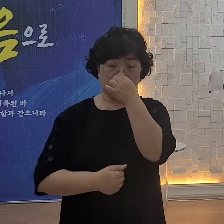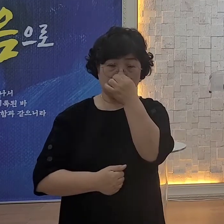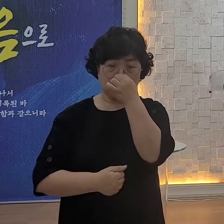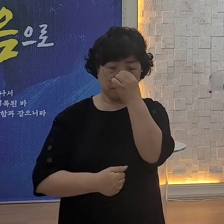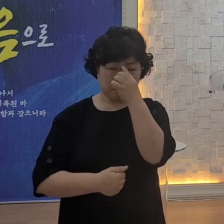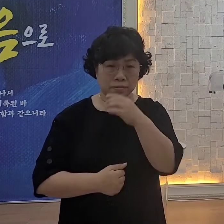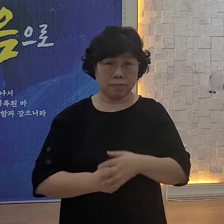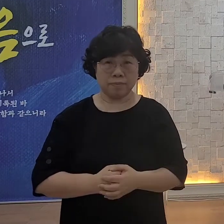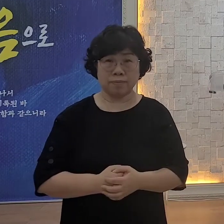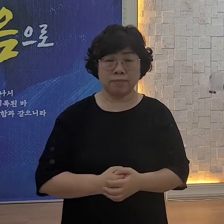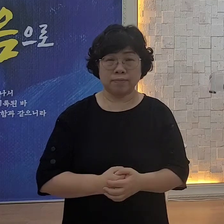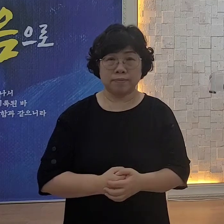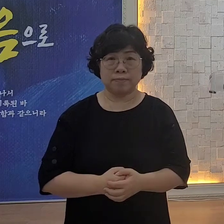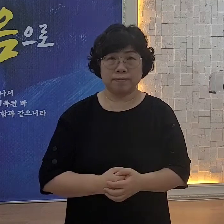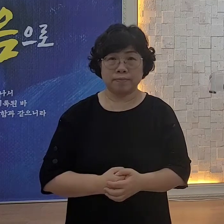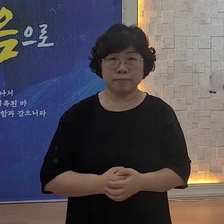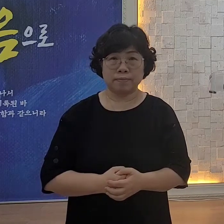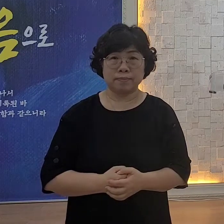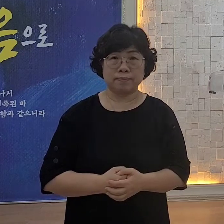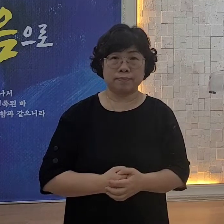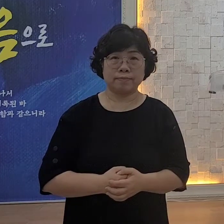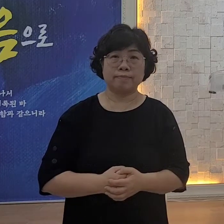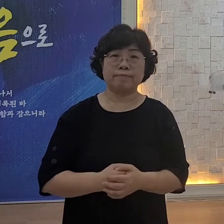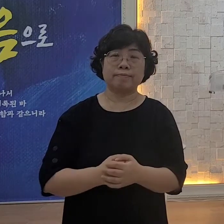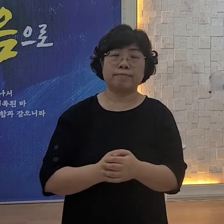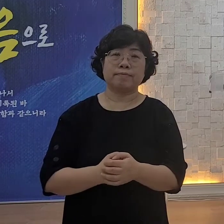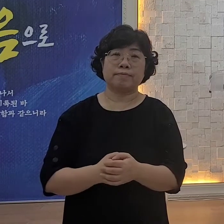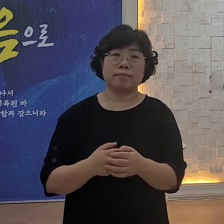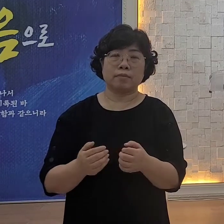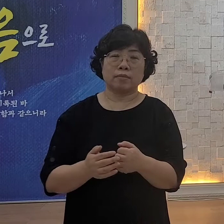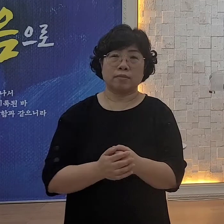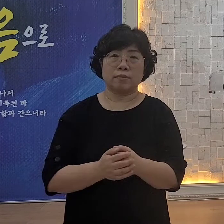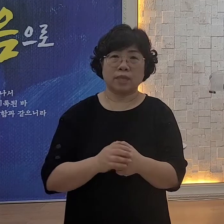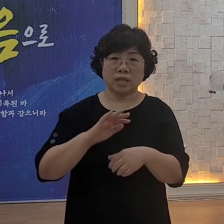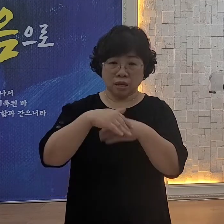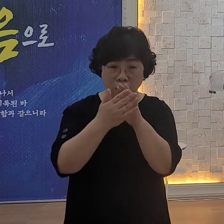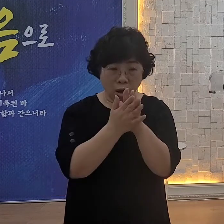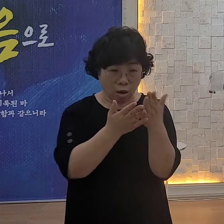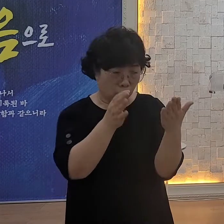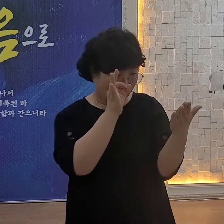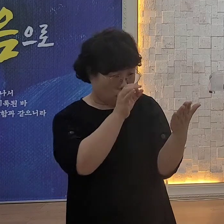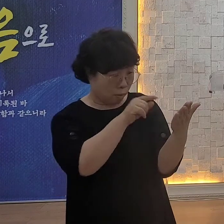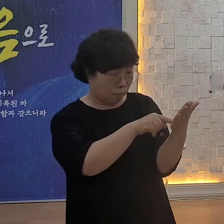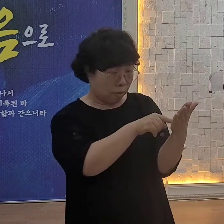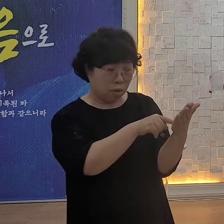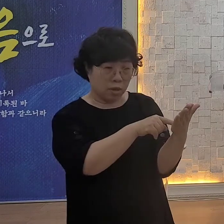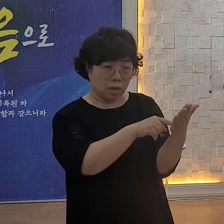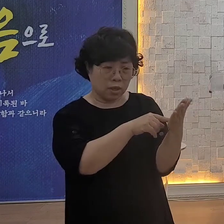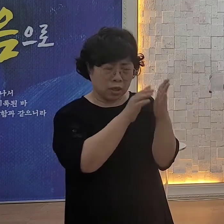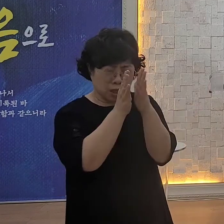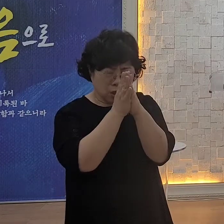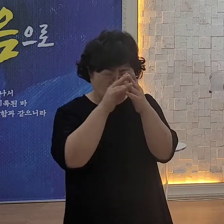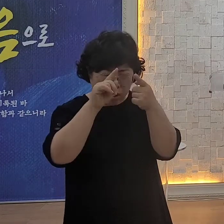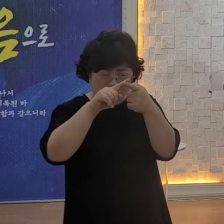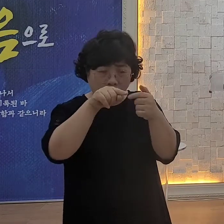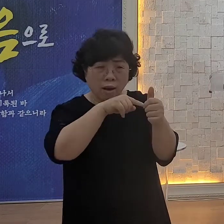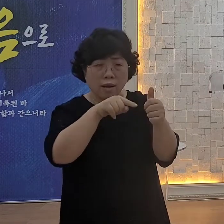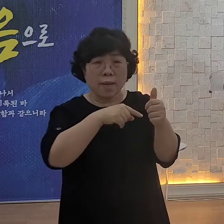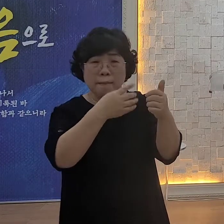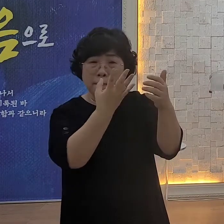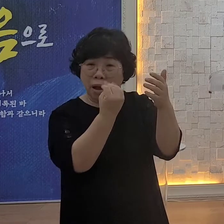수 있는 이런 복을 받았다. 여러분, 그래서 성경을 보면요, 이 기도에 대한 가르침이